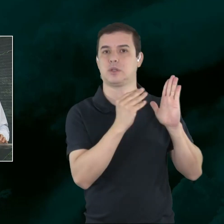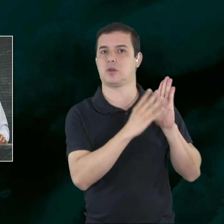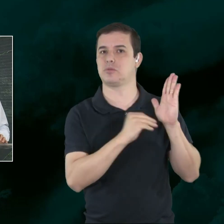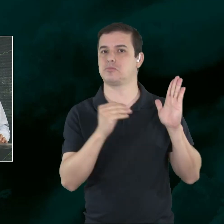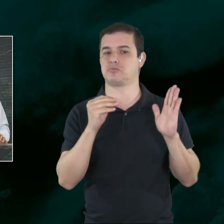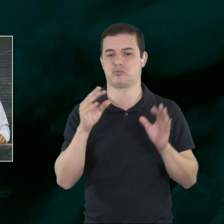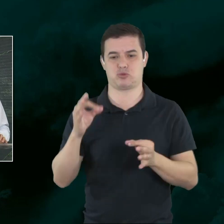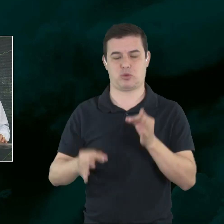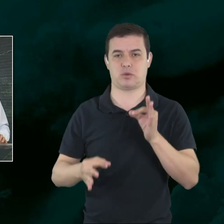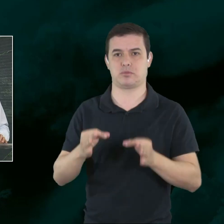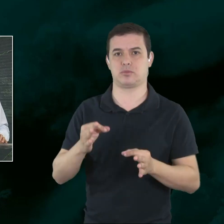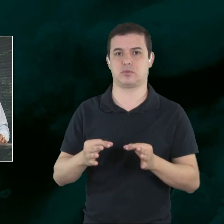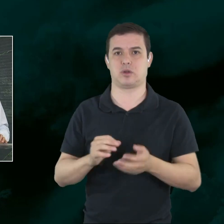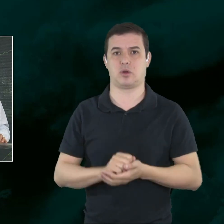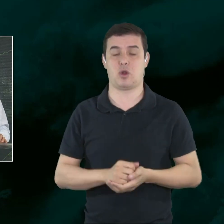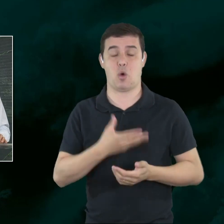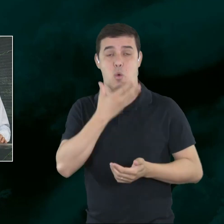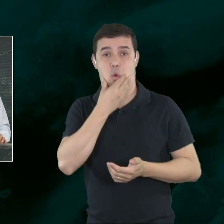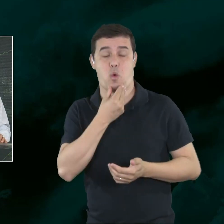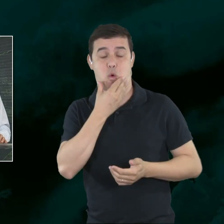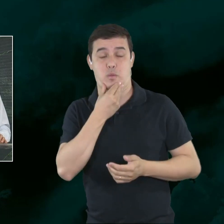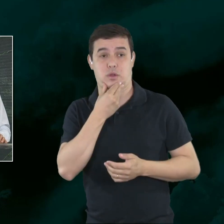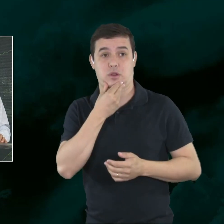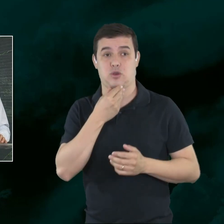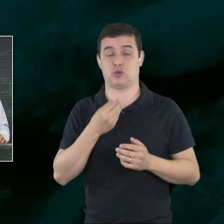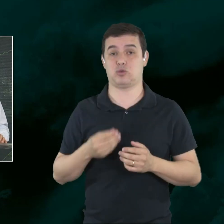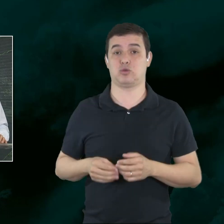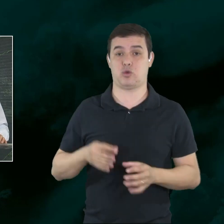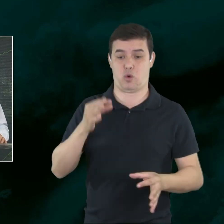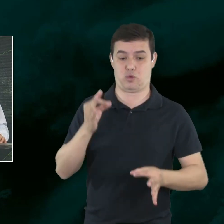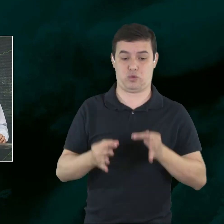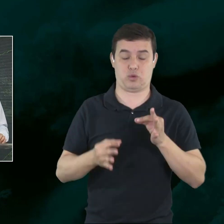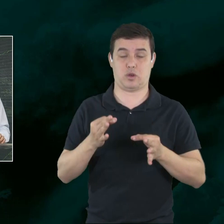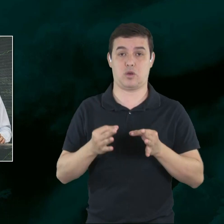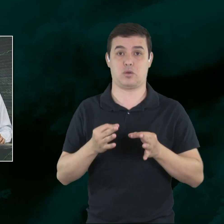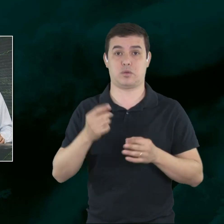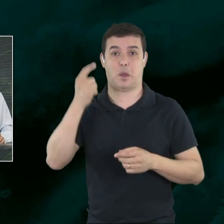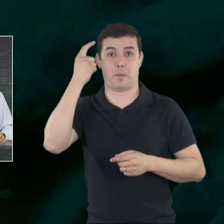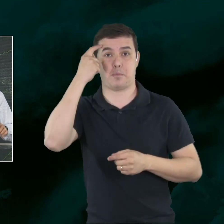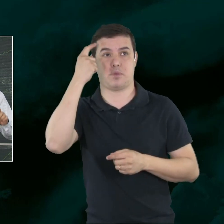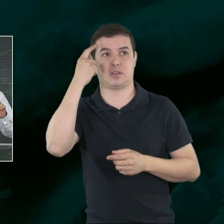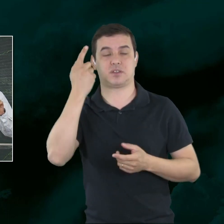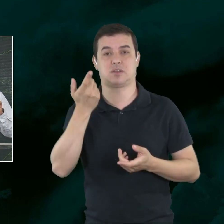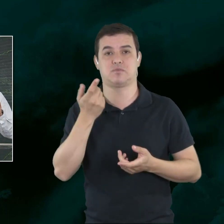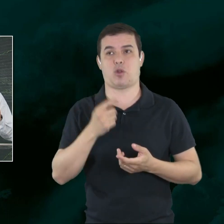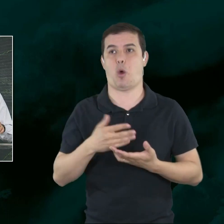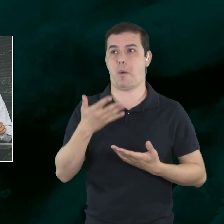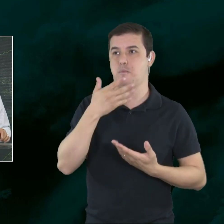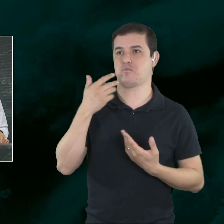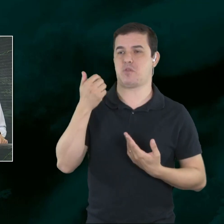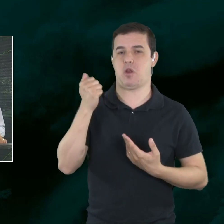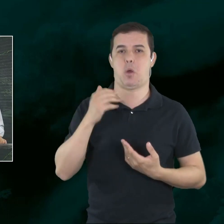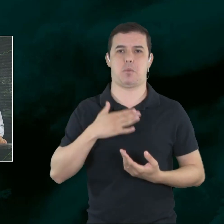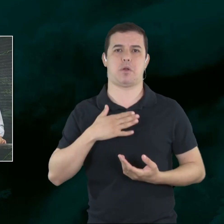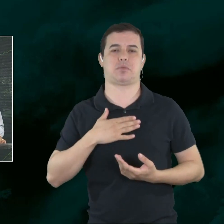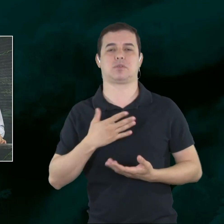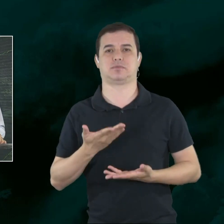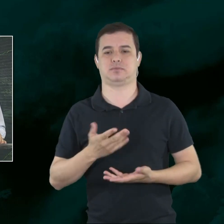conforme o que ele pensa, conforme, né, o que é melhor para ele, tá bom? Então, na nossa